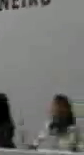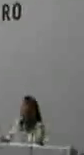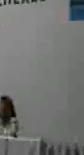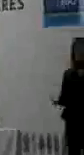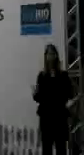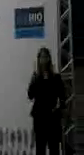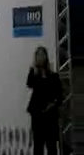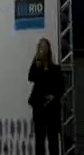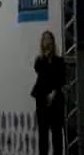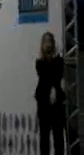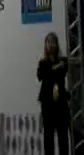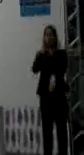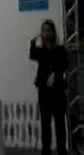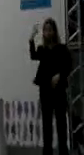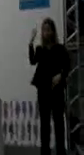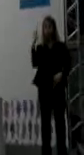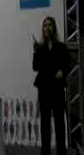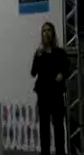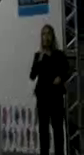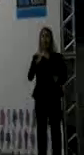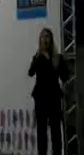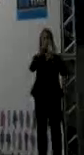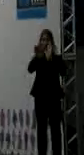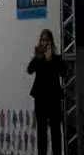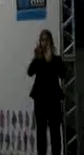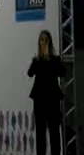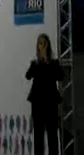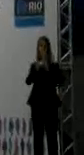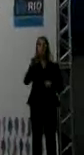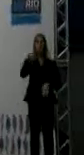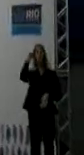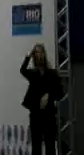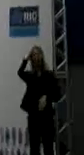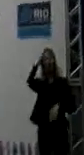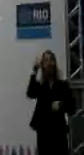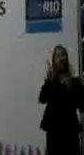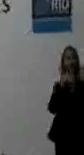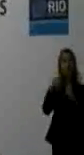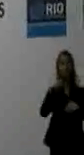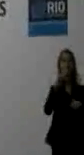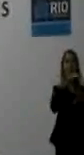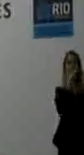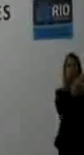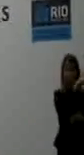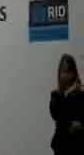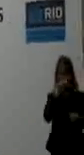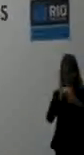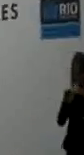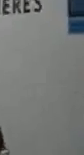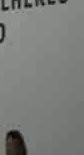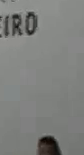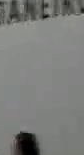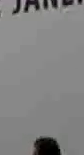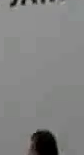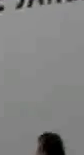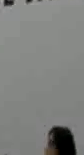da cultura. Existe lei de que a cultura afro-brasileira tem que ser ensinada nas escolas. Está sendo cumprido? Não. E aí